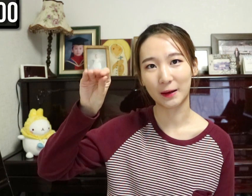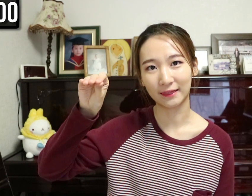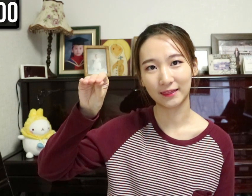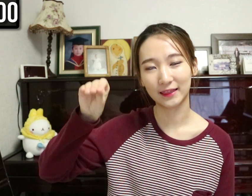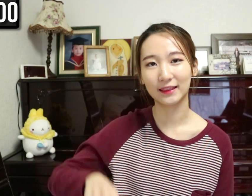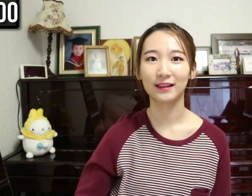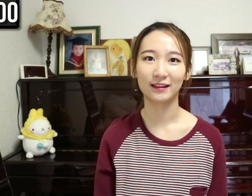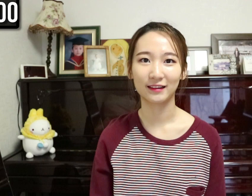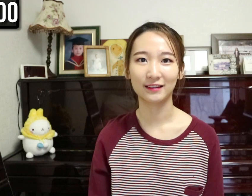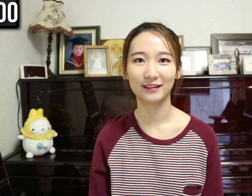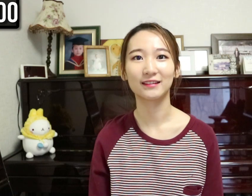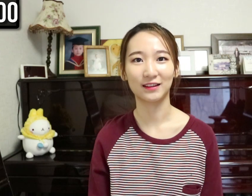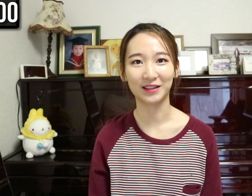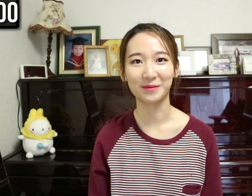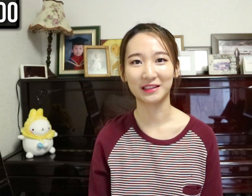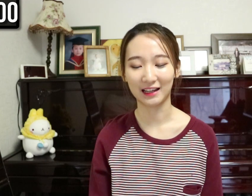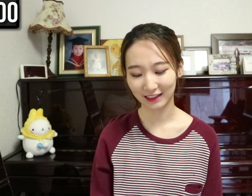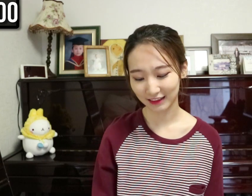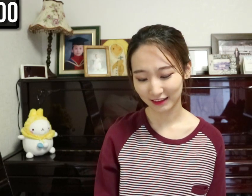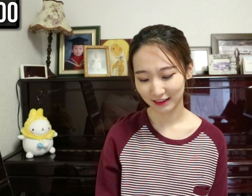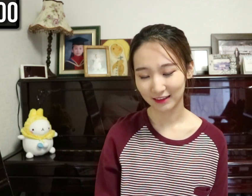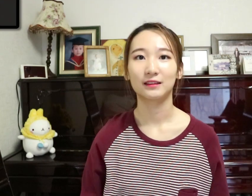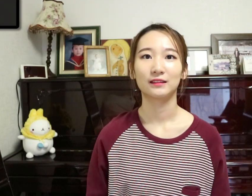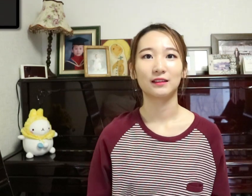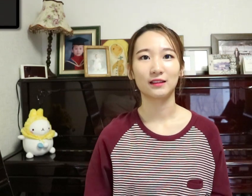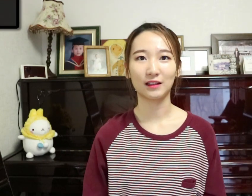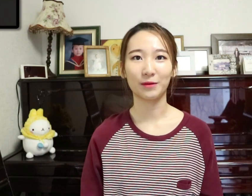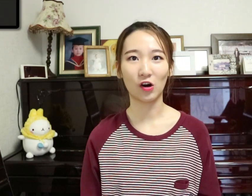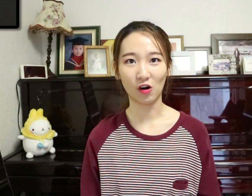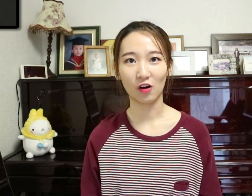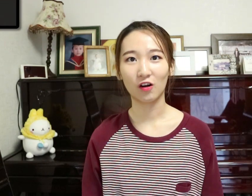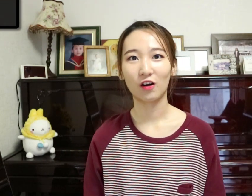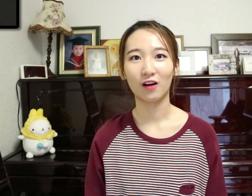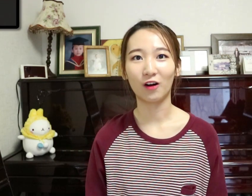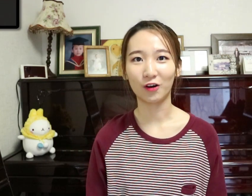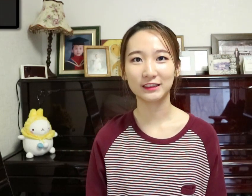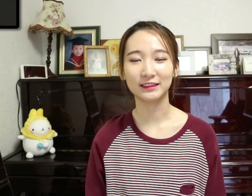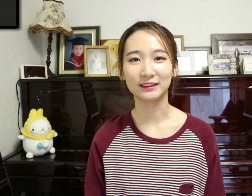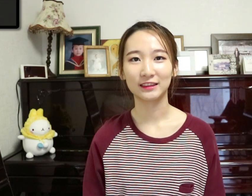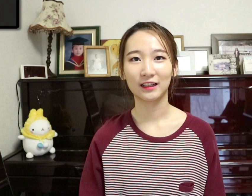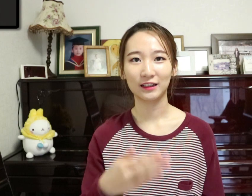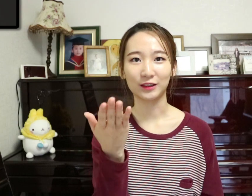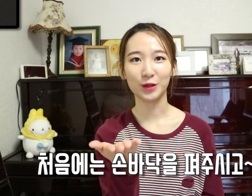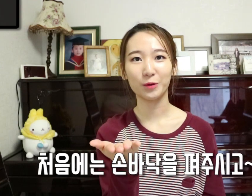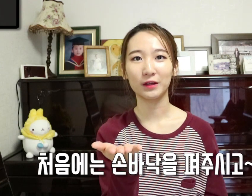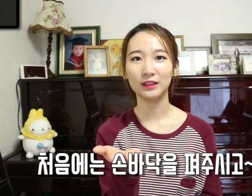만. 이렇게 됩니다. 그 다음에 억. 억은